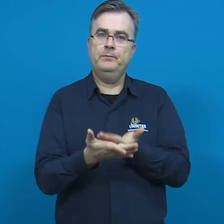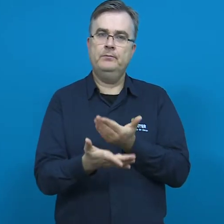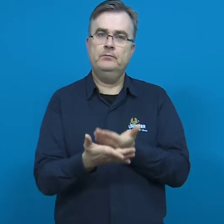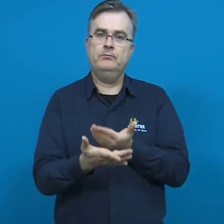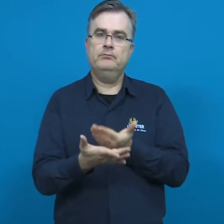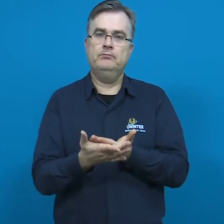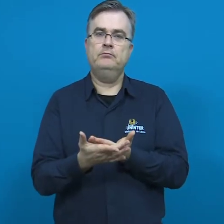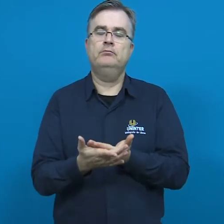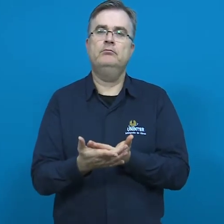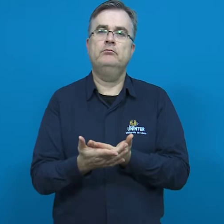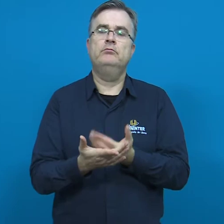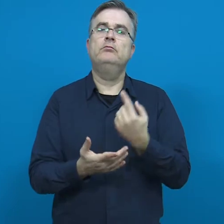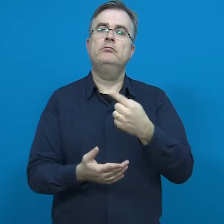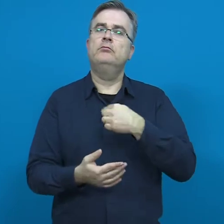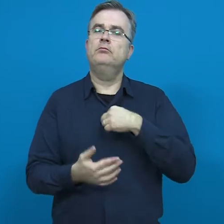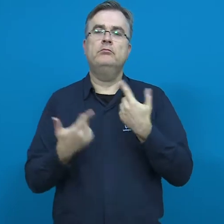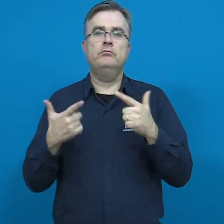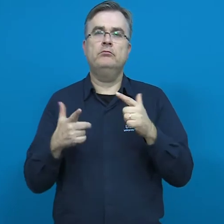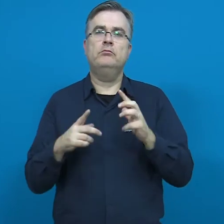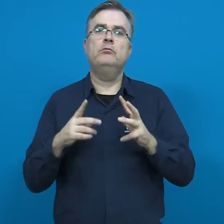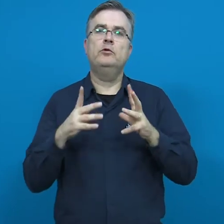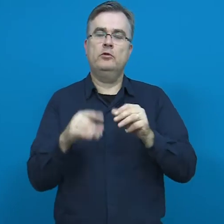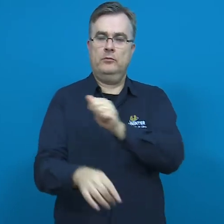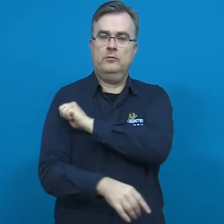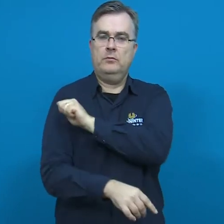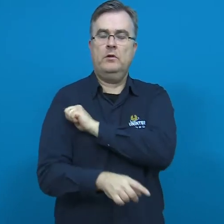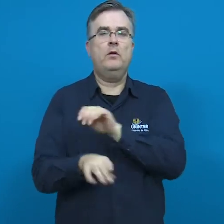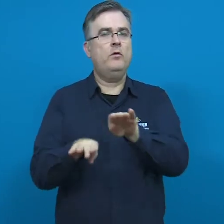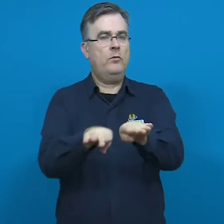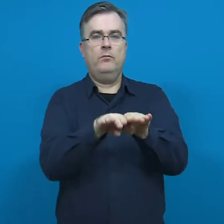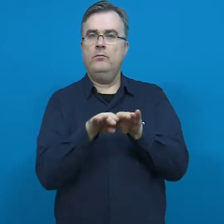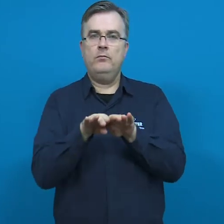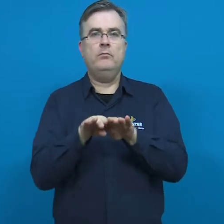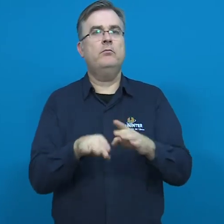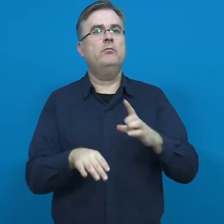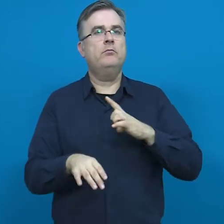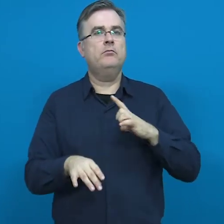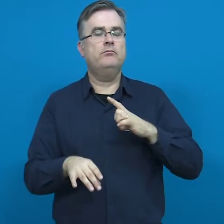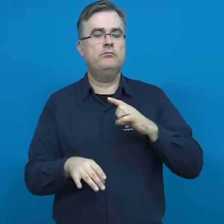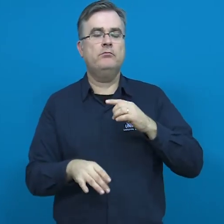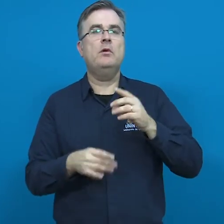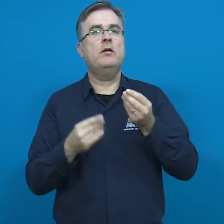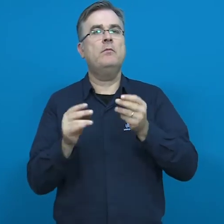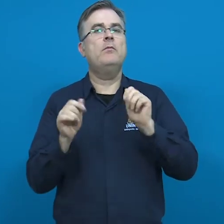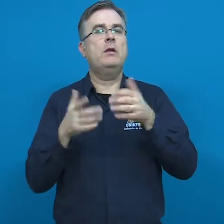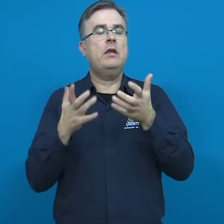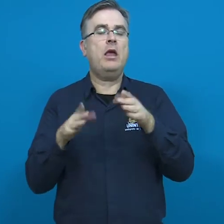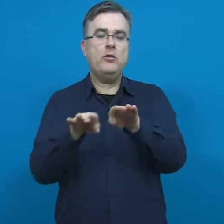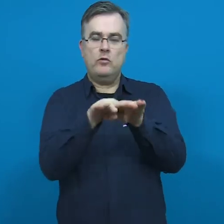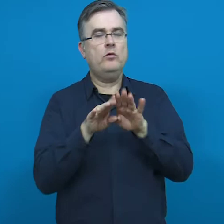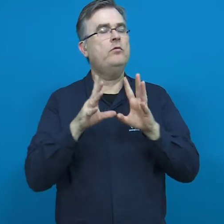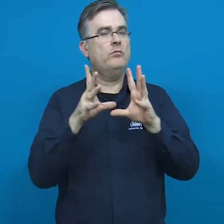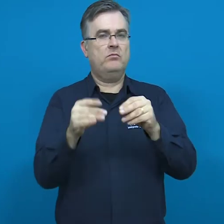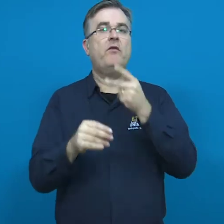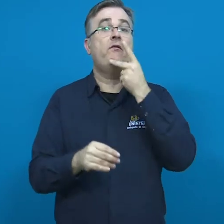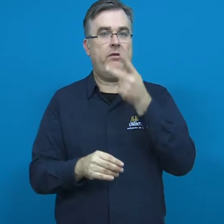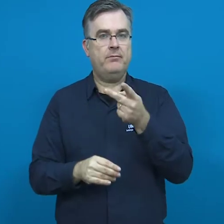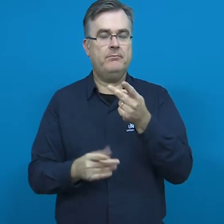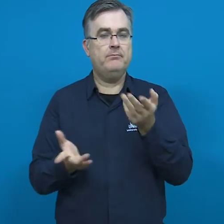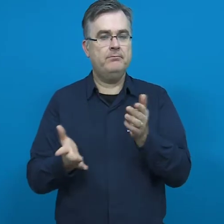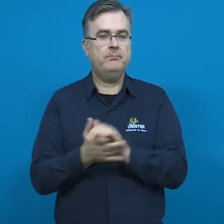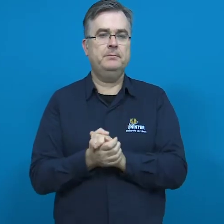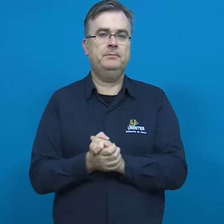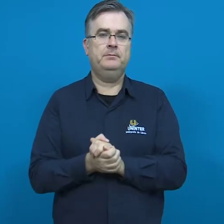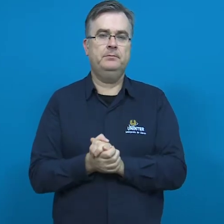salas de aula, né, nós não temos todos os alunos iguais, por mais que haja um discurso de querer igualar todo mundo,